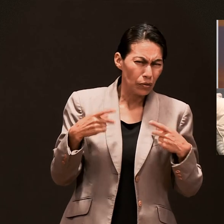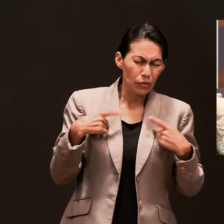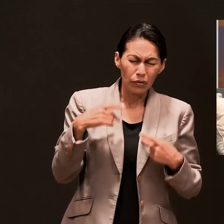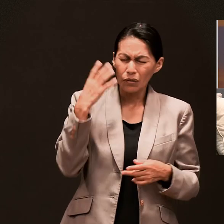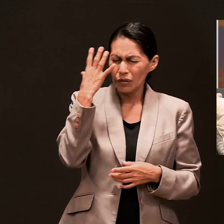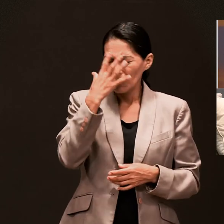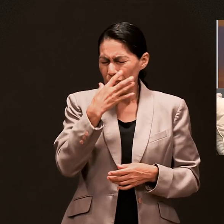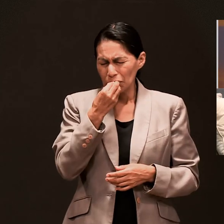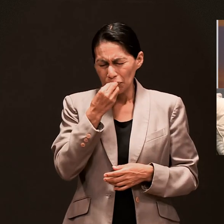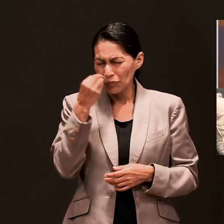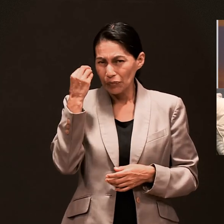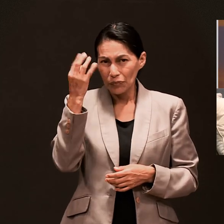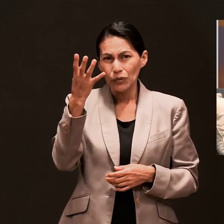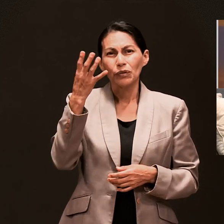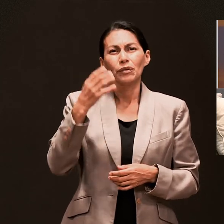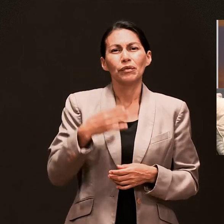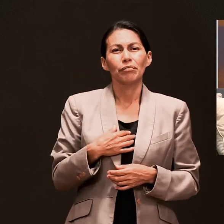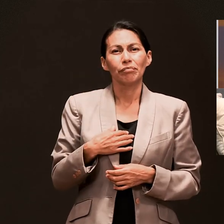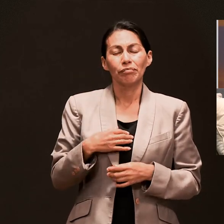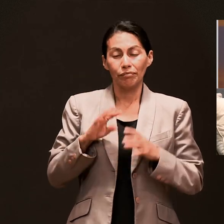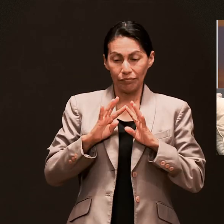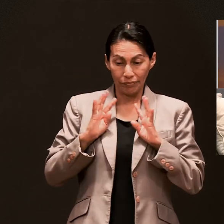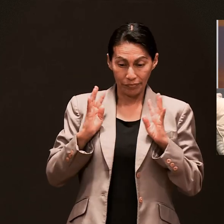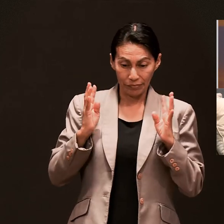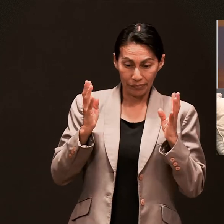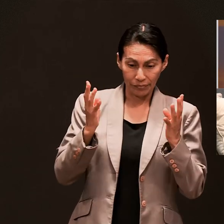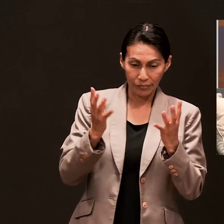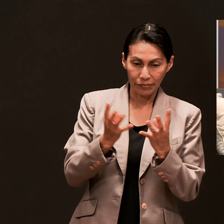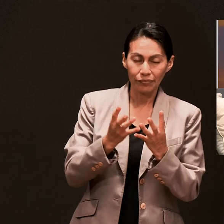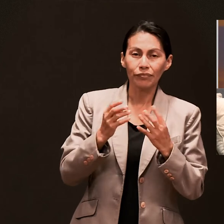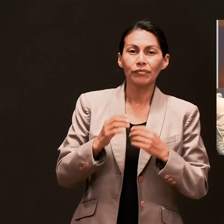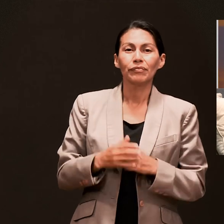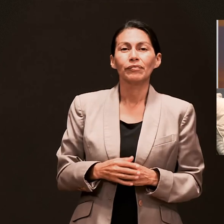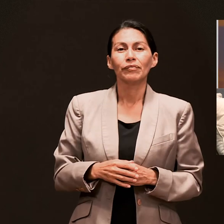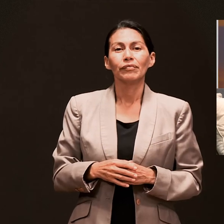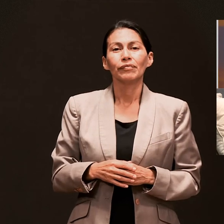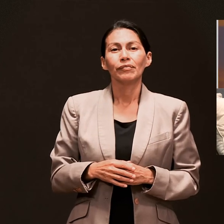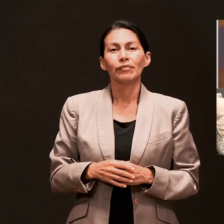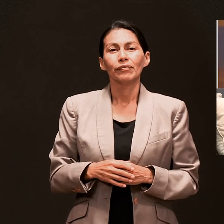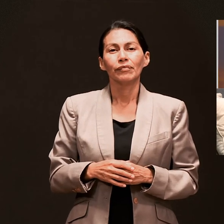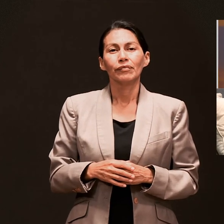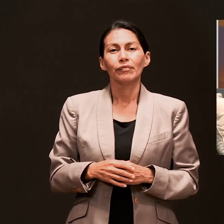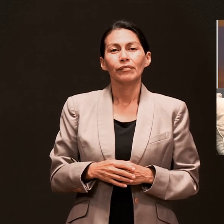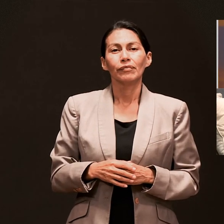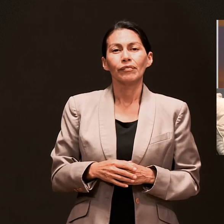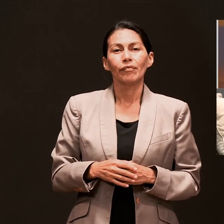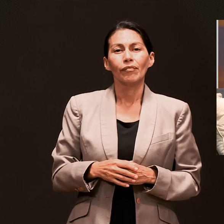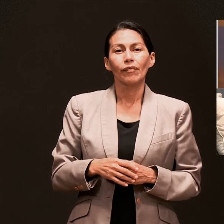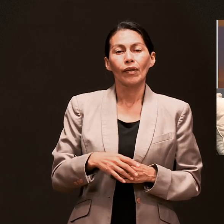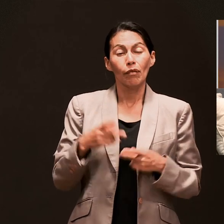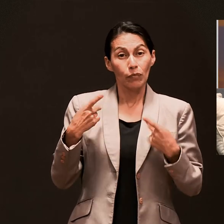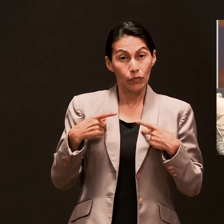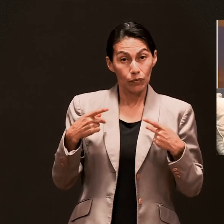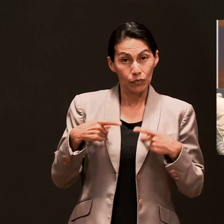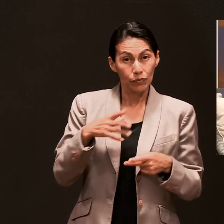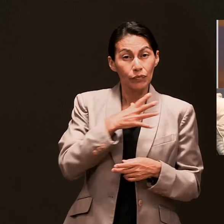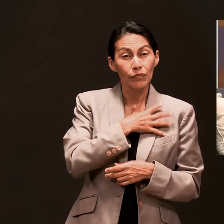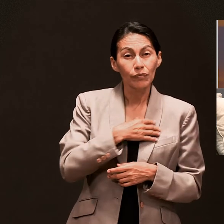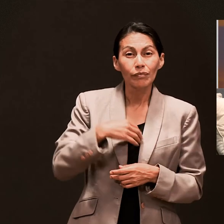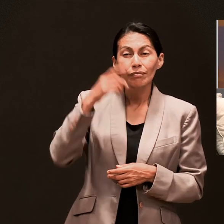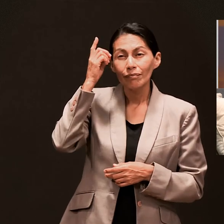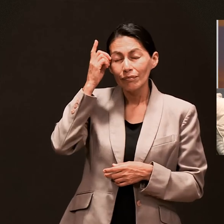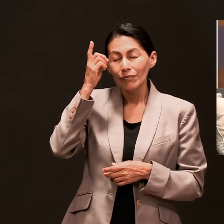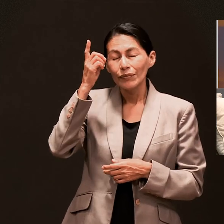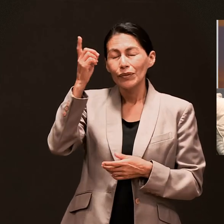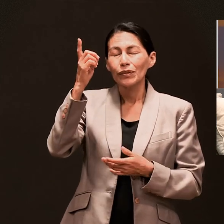que tenemos personas maravillosas y yo tengo personas maravillosas a mi lado que me han que son